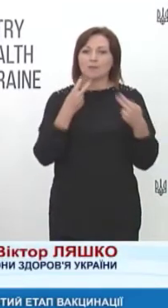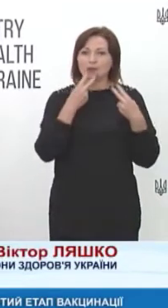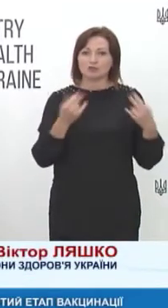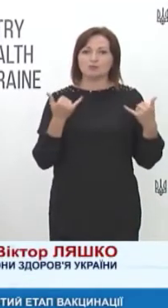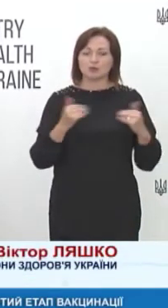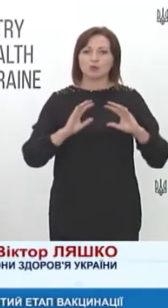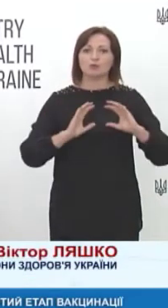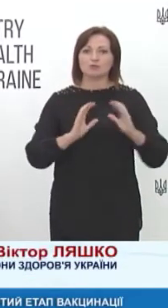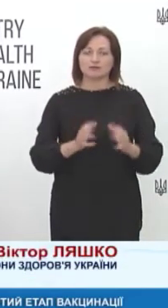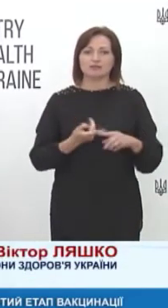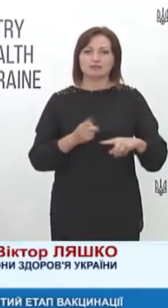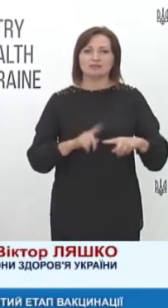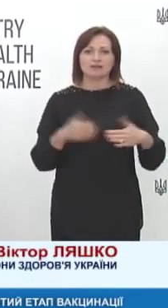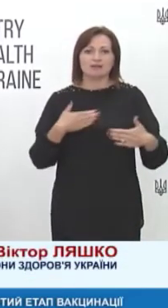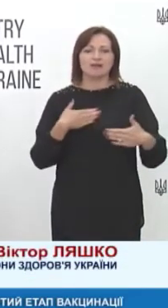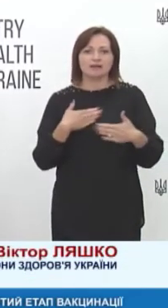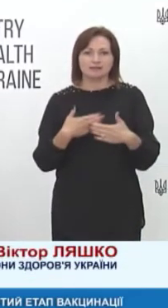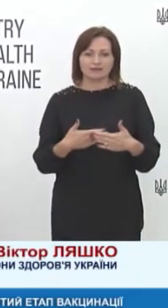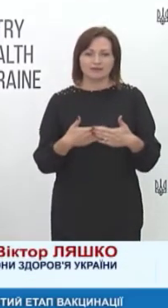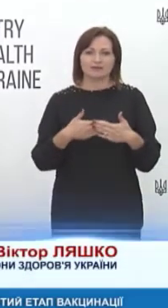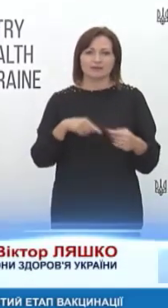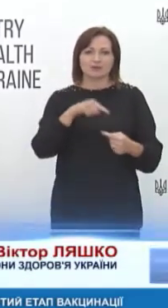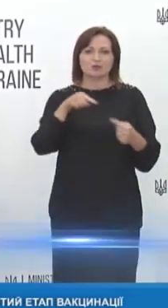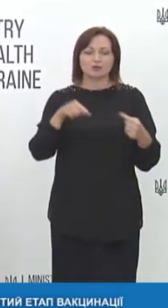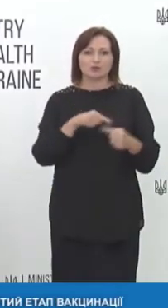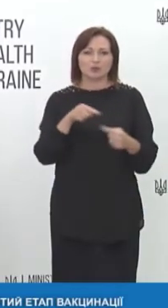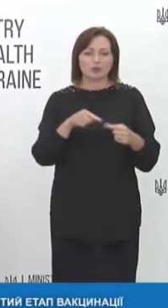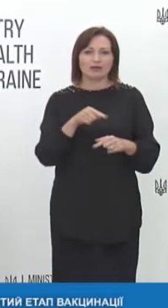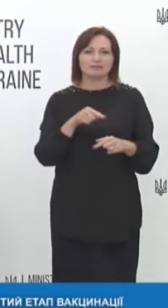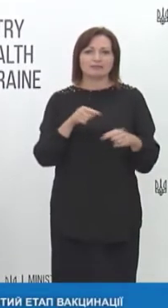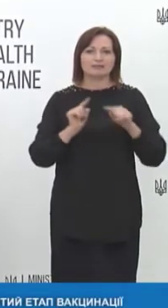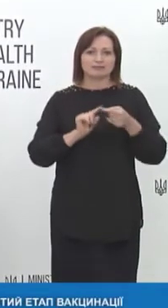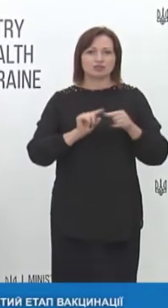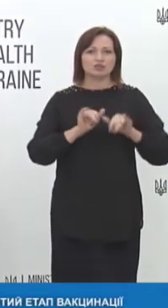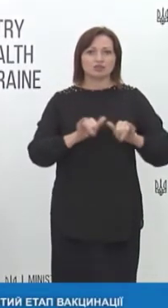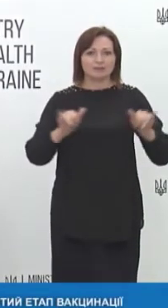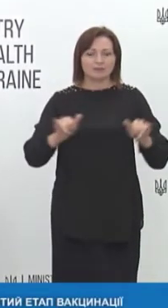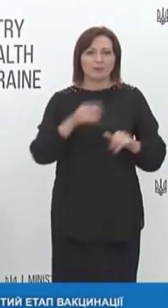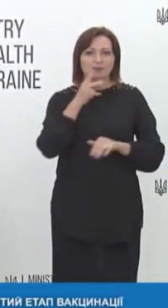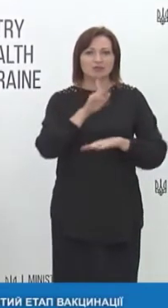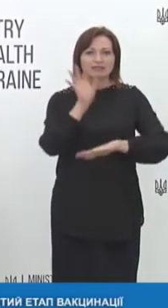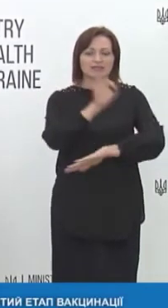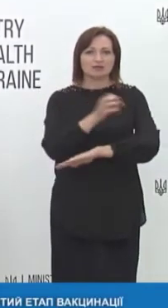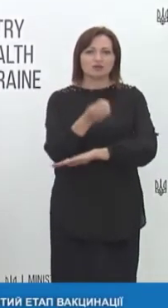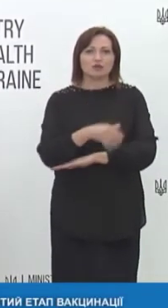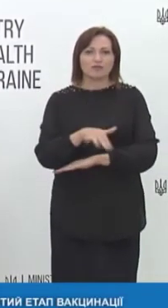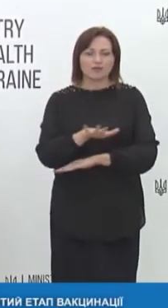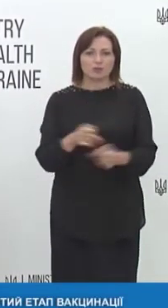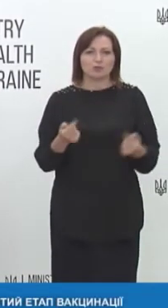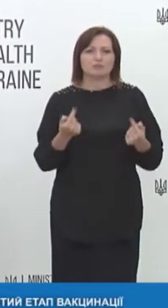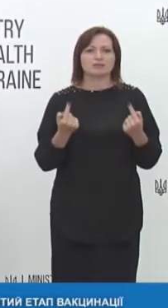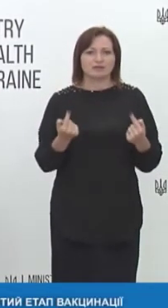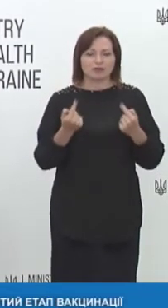это активна циркуляція штаму Дельта. Ми бачимо, що на заході Європи значно